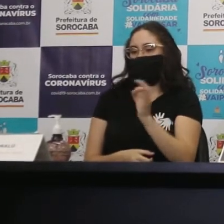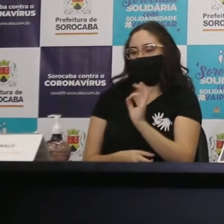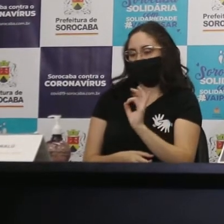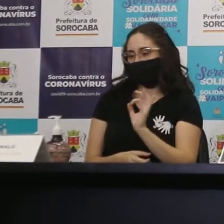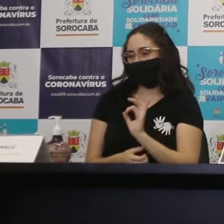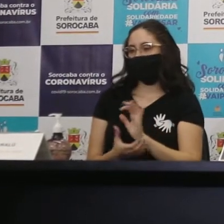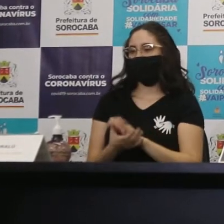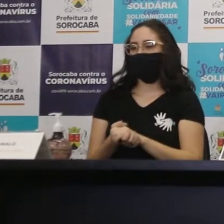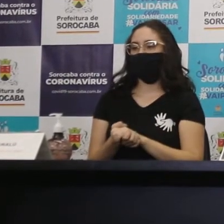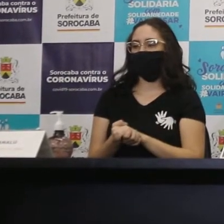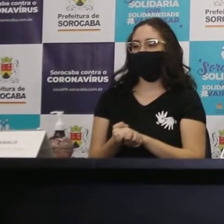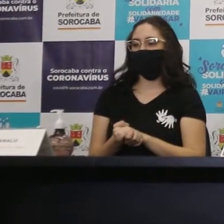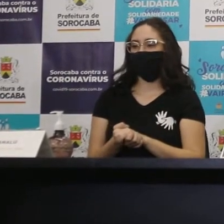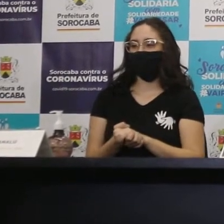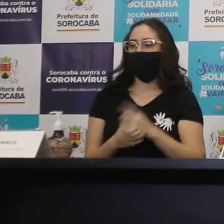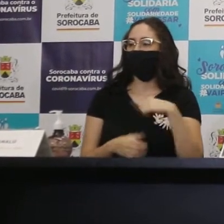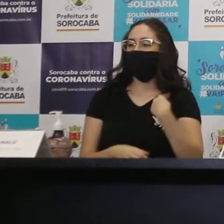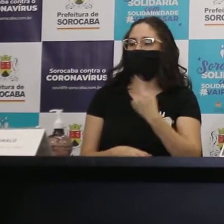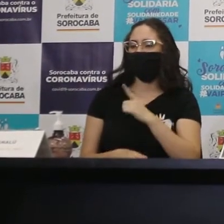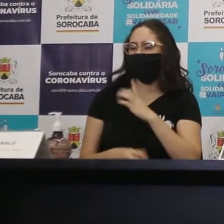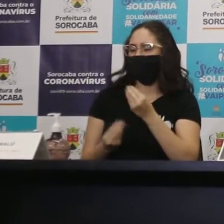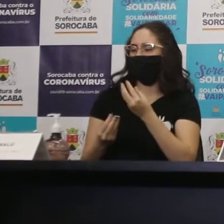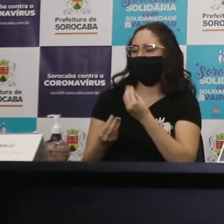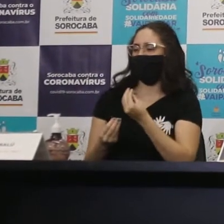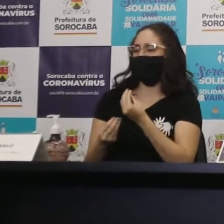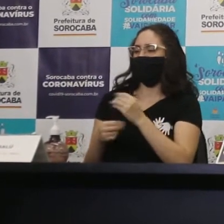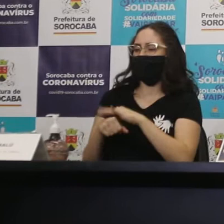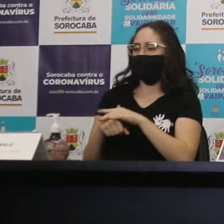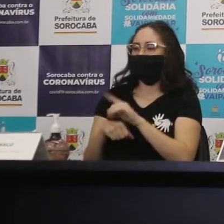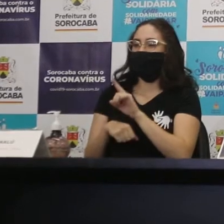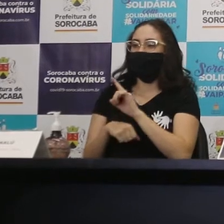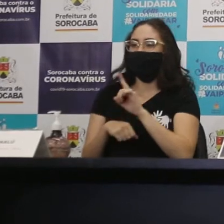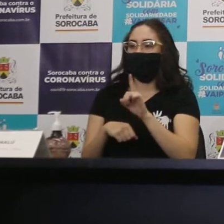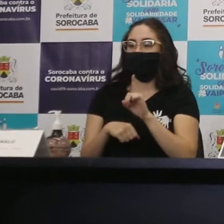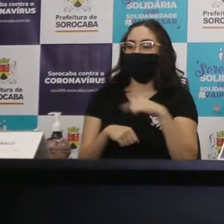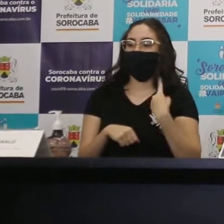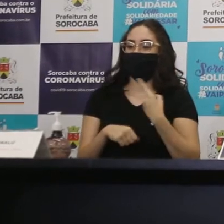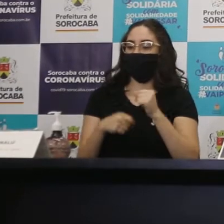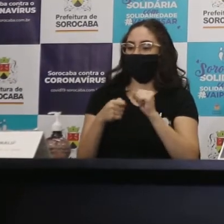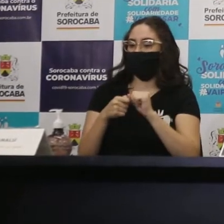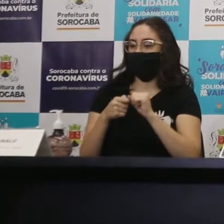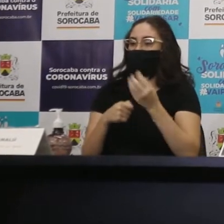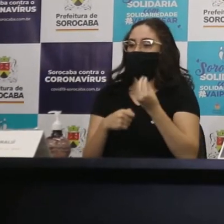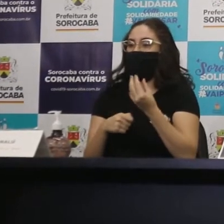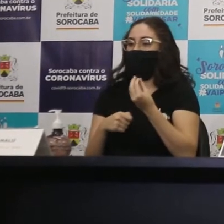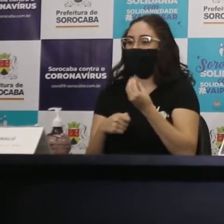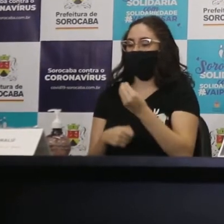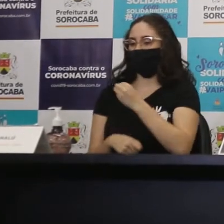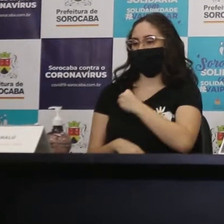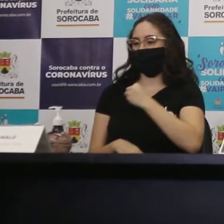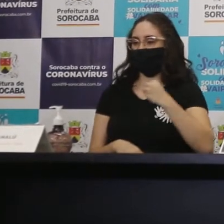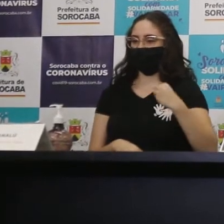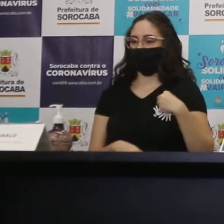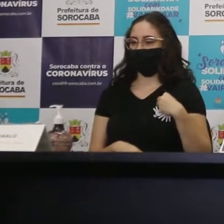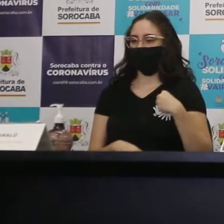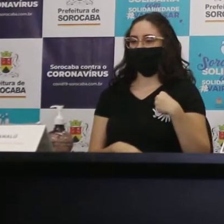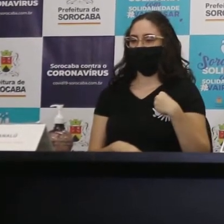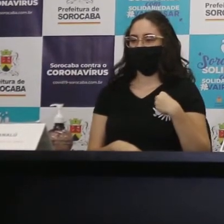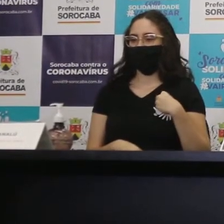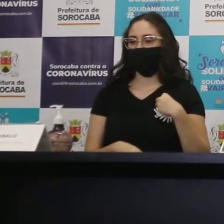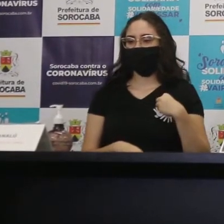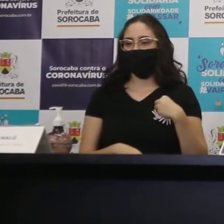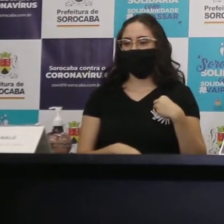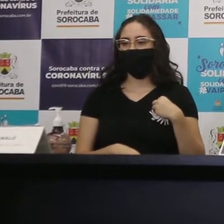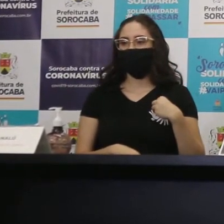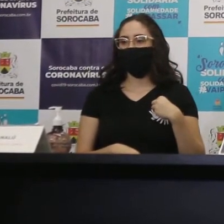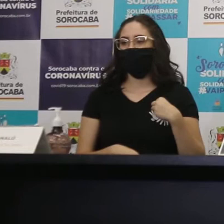Tá? Você fala assim, nós estamos com muito mais casos. Não, nós estamos com muito mais diagnóstico. Tá? Caso, na verdade, você começa a perceber na